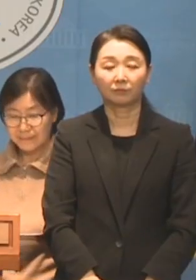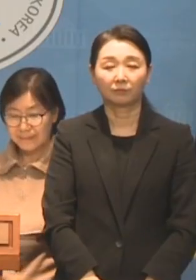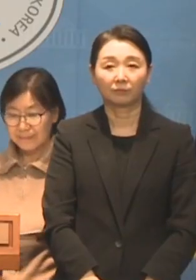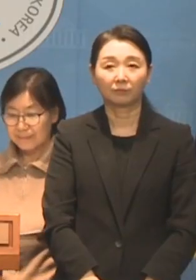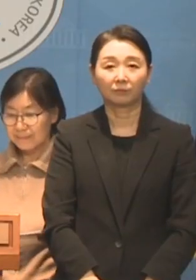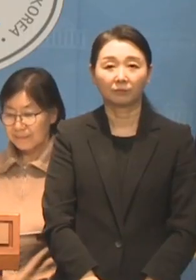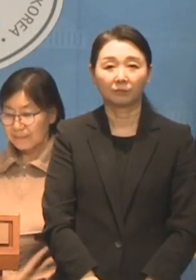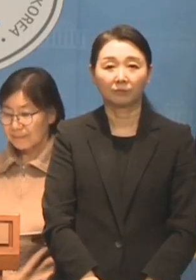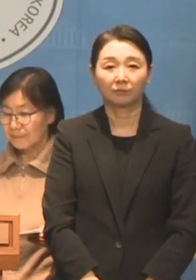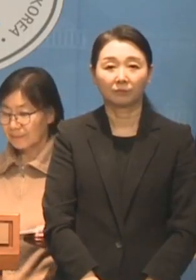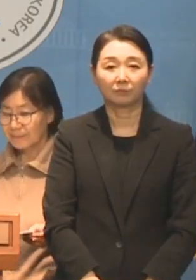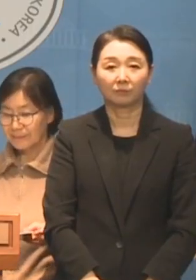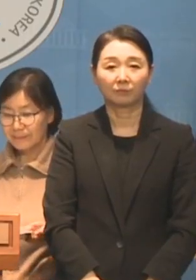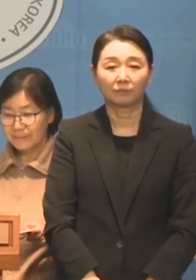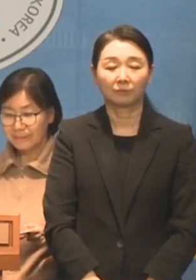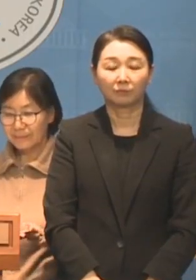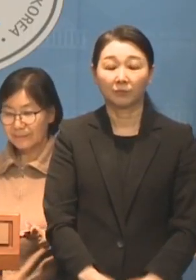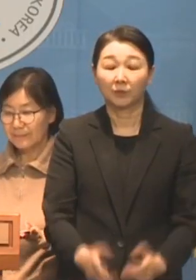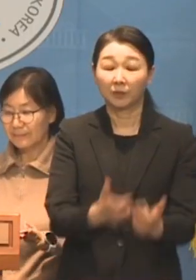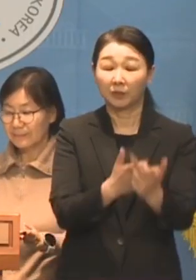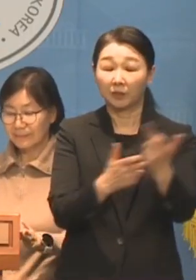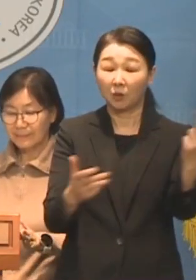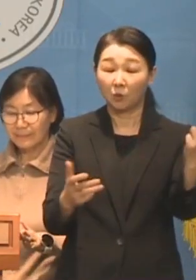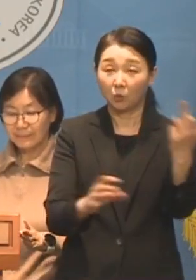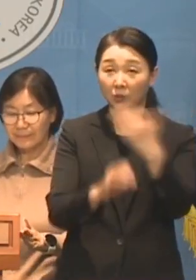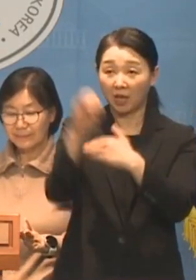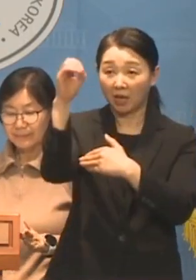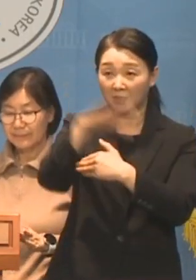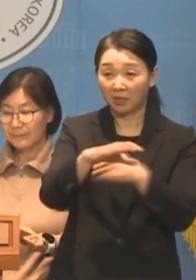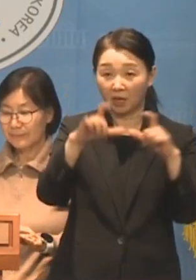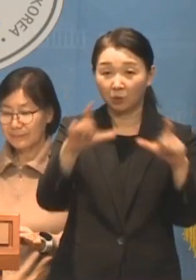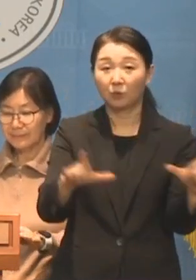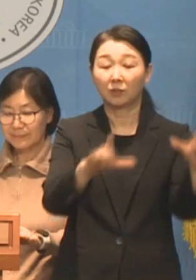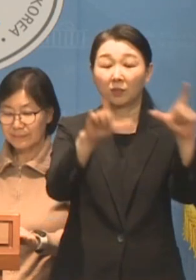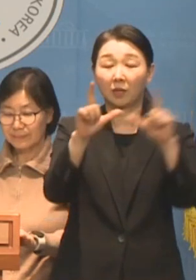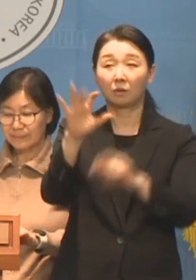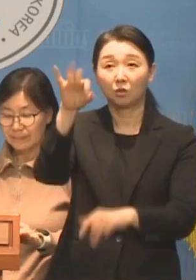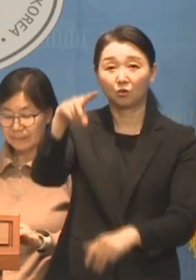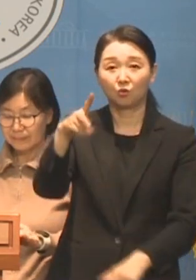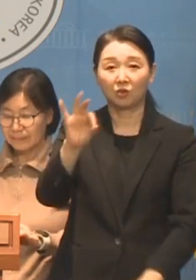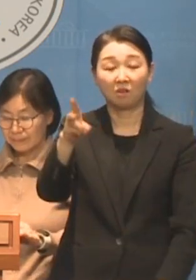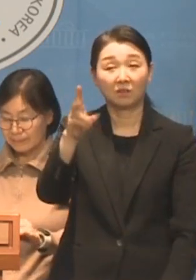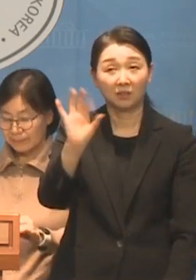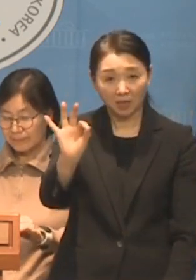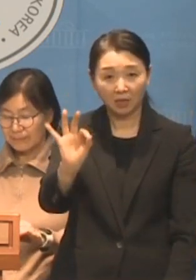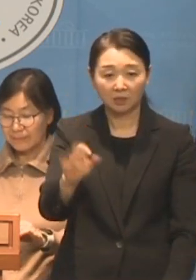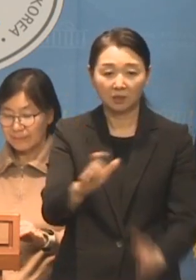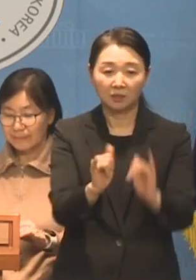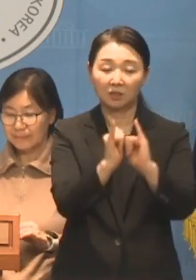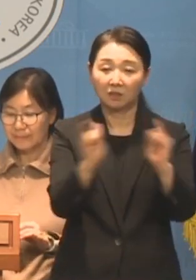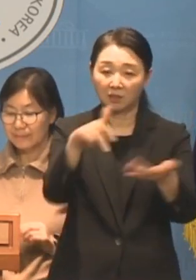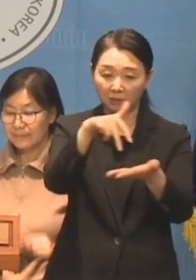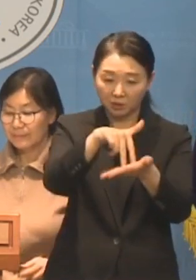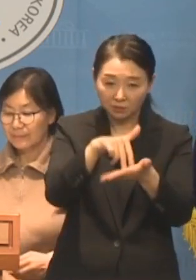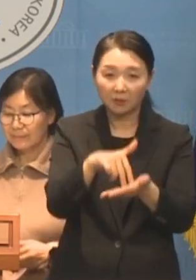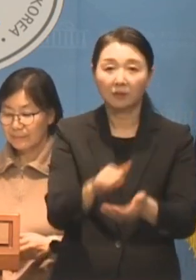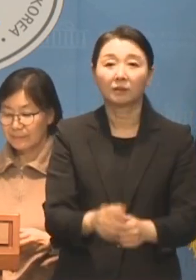네, 강원도 양양군에 살고 있는 유영창입니다. 지역